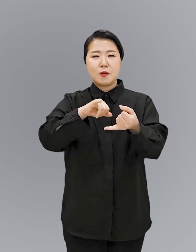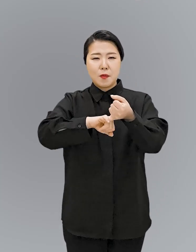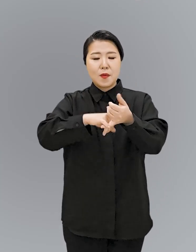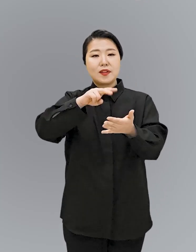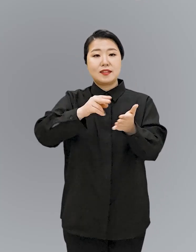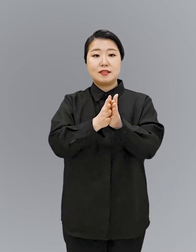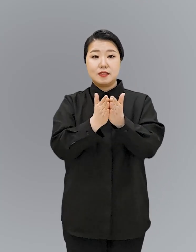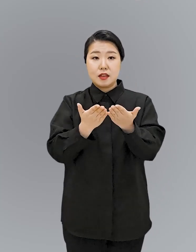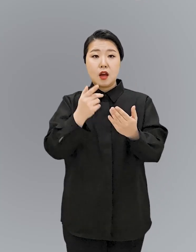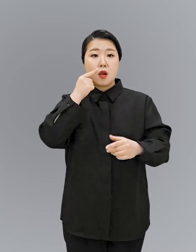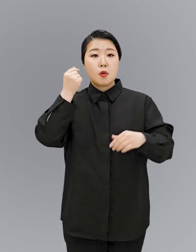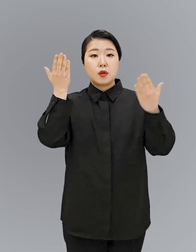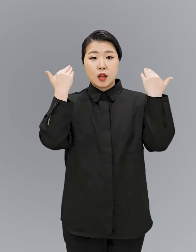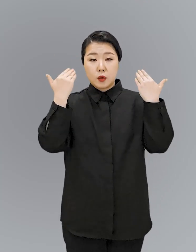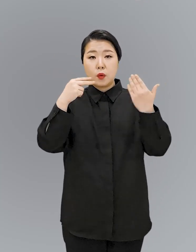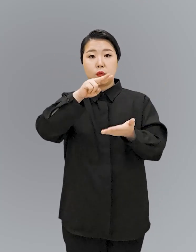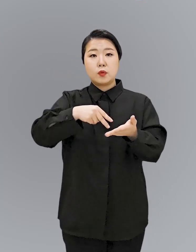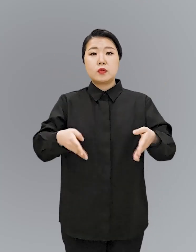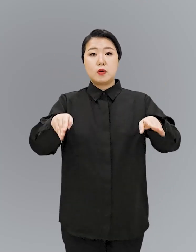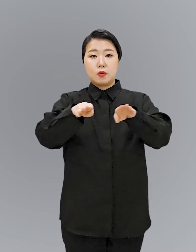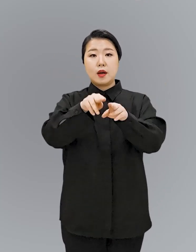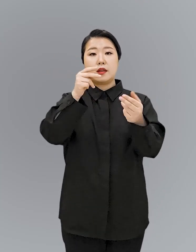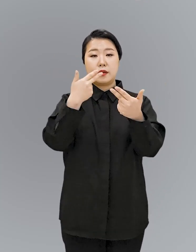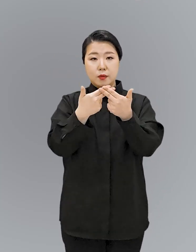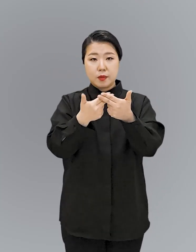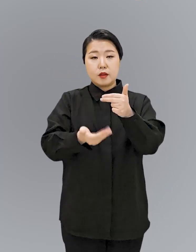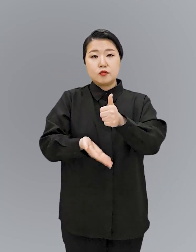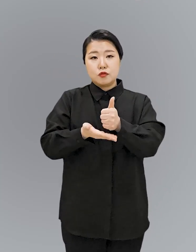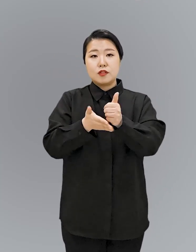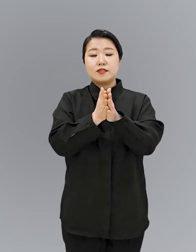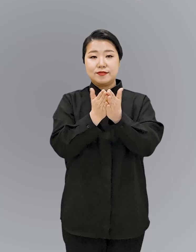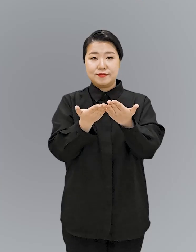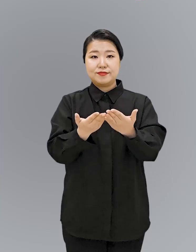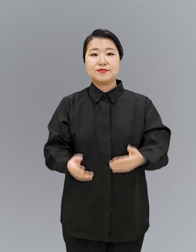도서. 일본 학교도서관협회 선정 추천 도서.